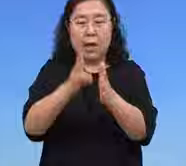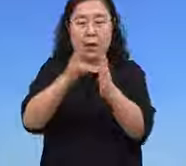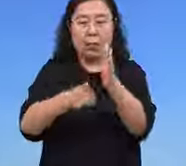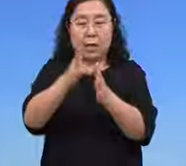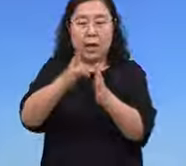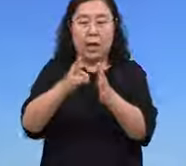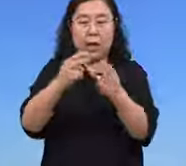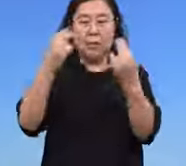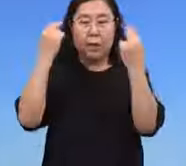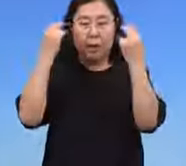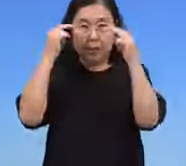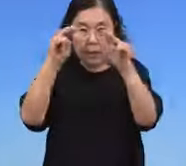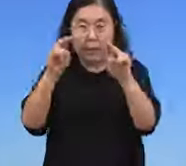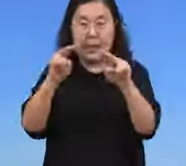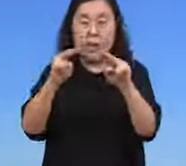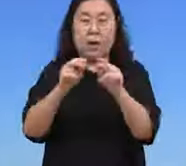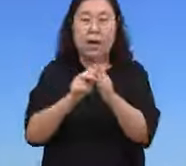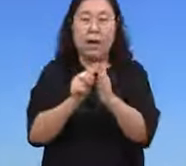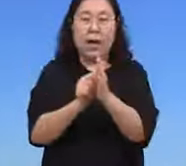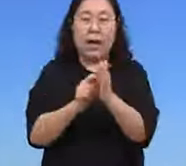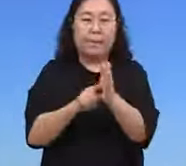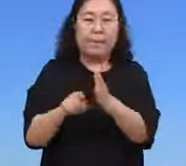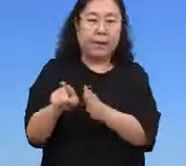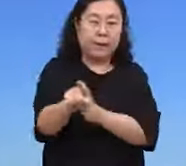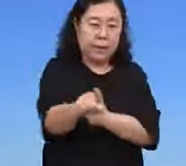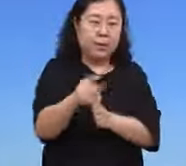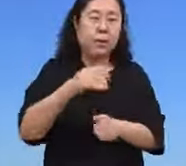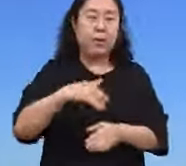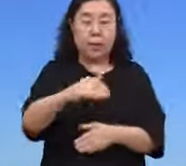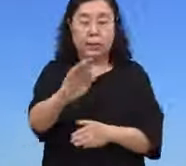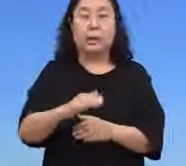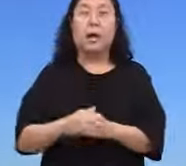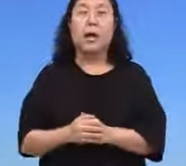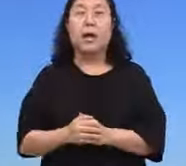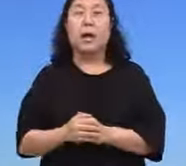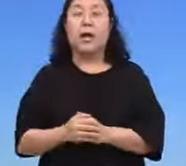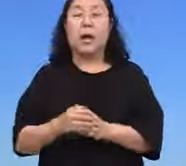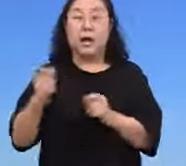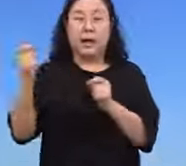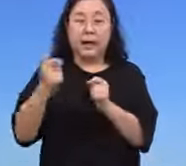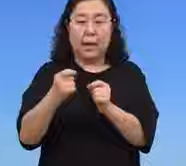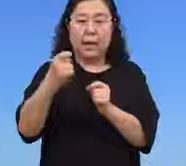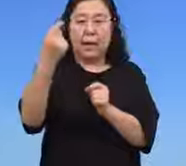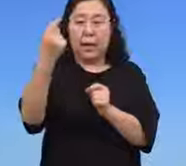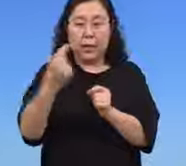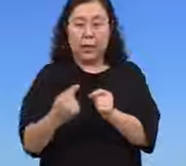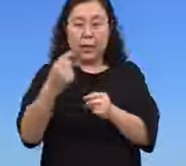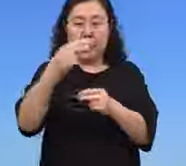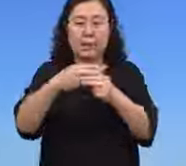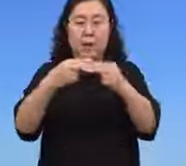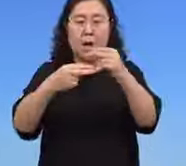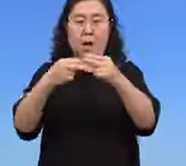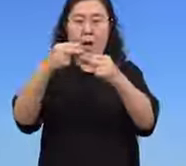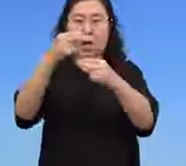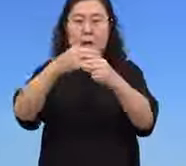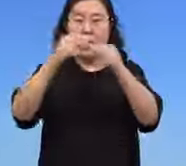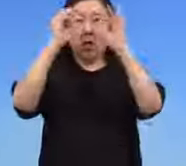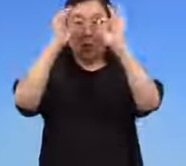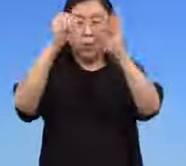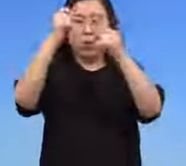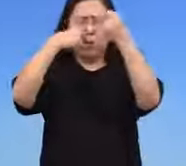하시고 예루살렘을 향하여 앞서서 가시더라. 그리고는 41절, 가까이 오사 성을